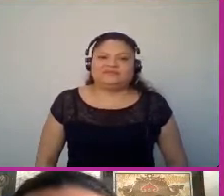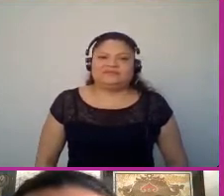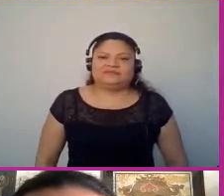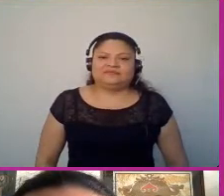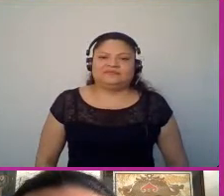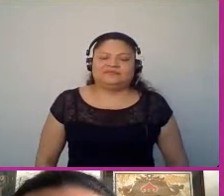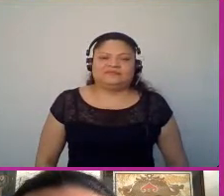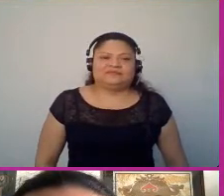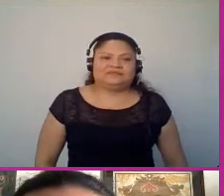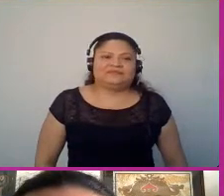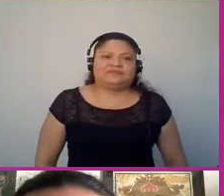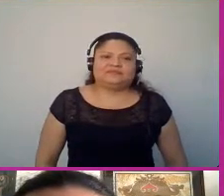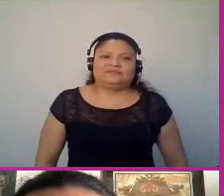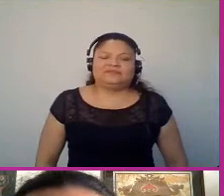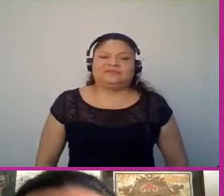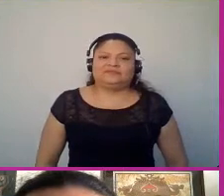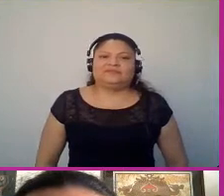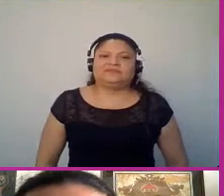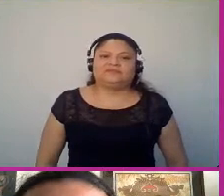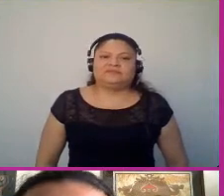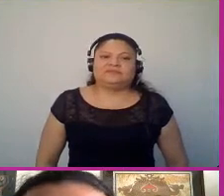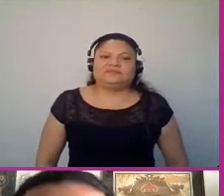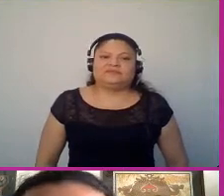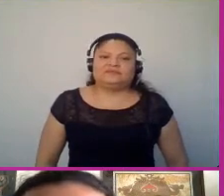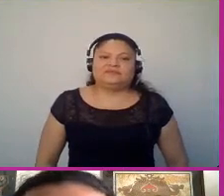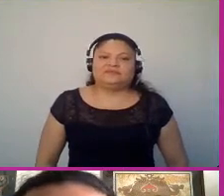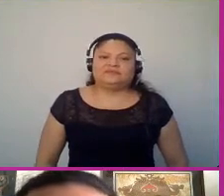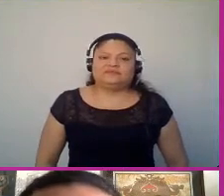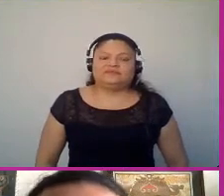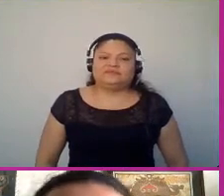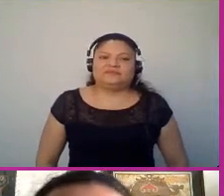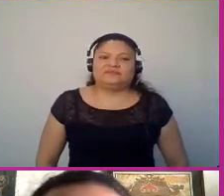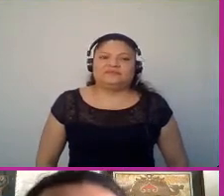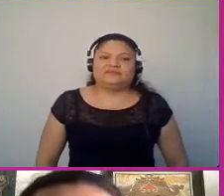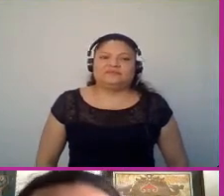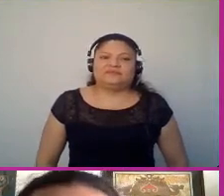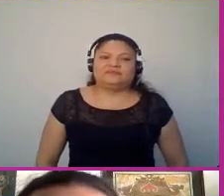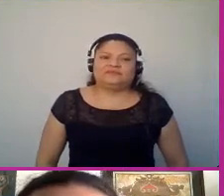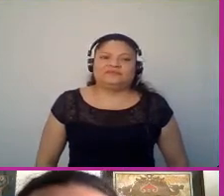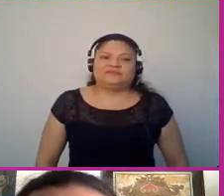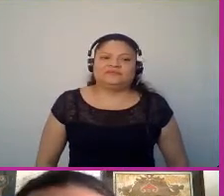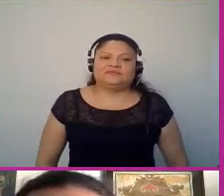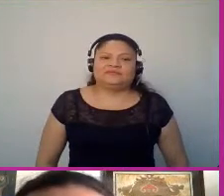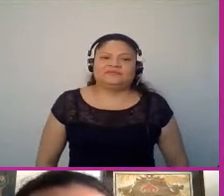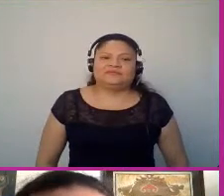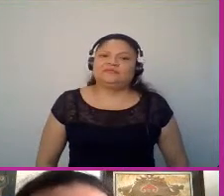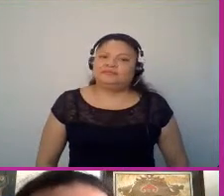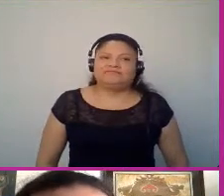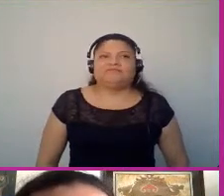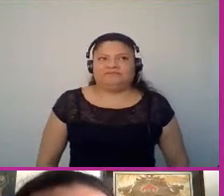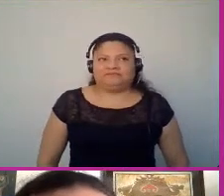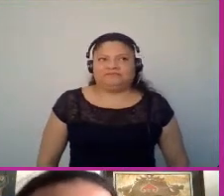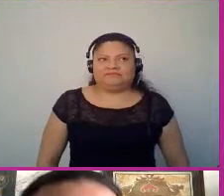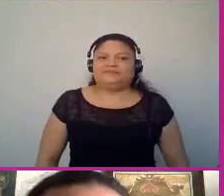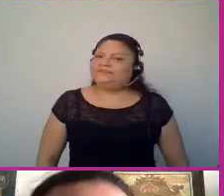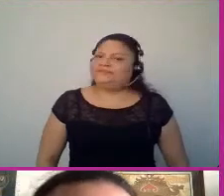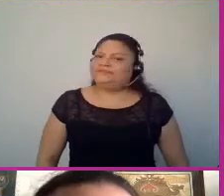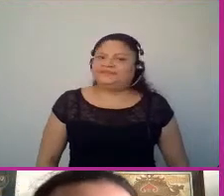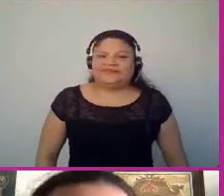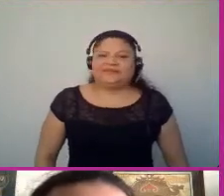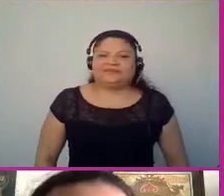ahí siguiendo. Y, por ejemplo, en el contexto de en el aula, si el profesor se da la vuelta a escribir en el